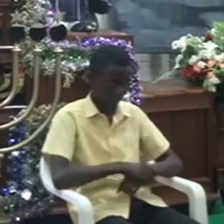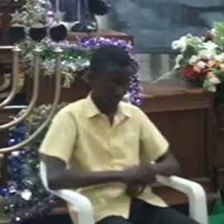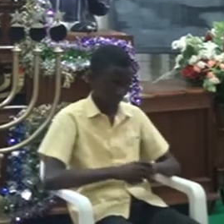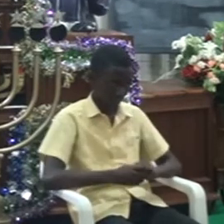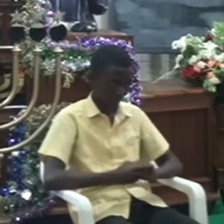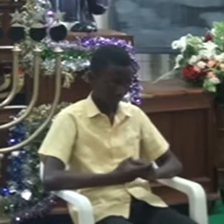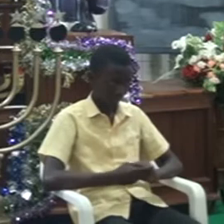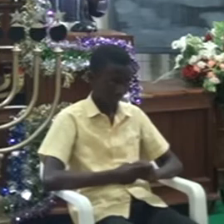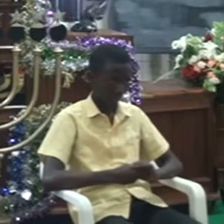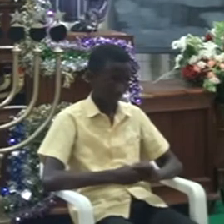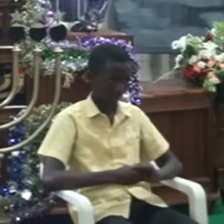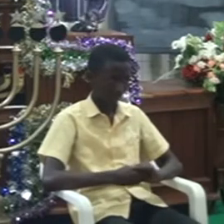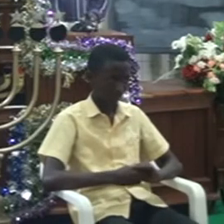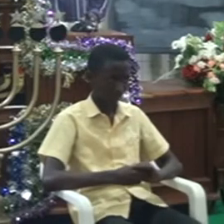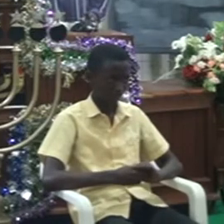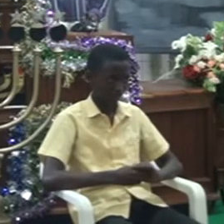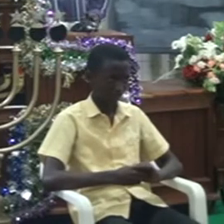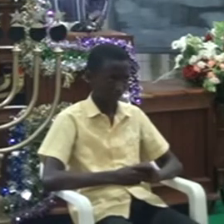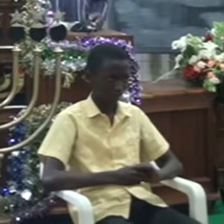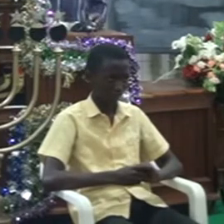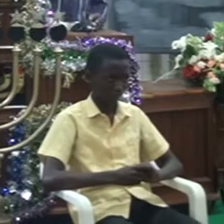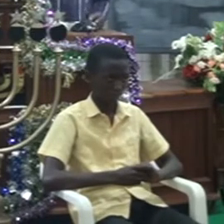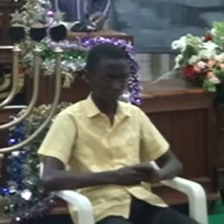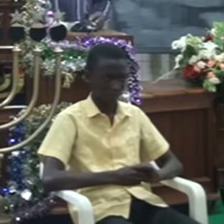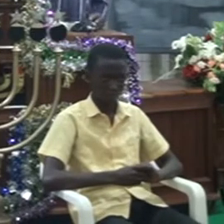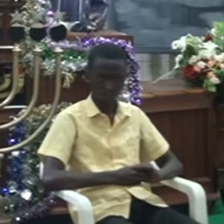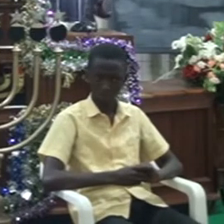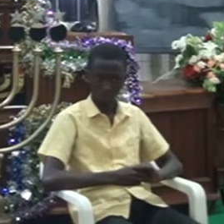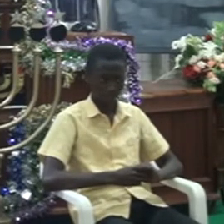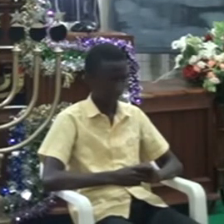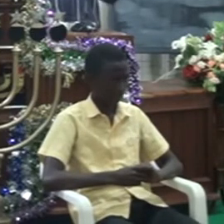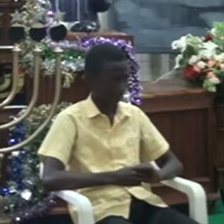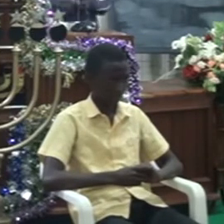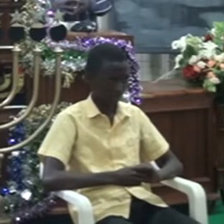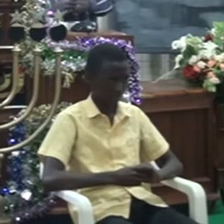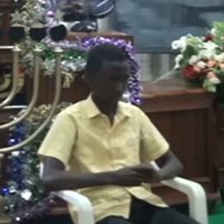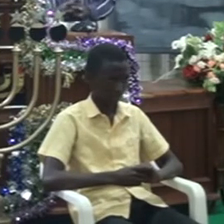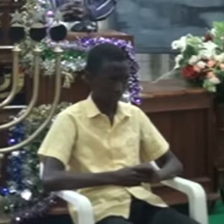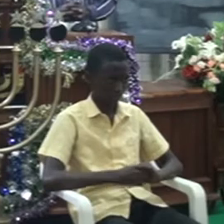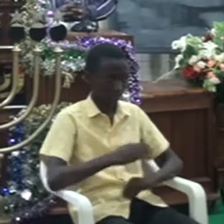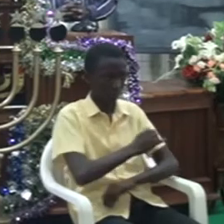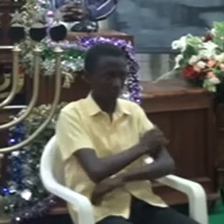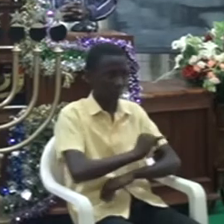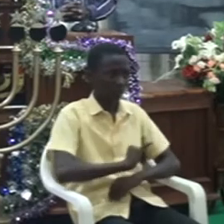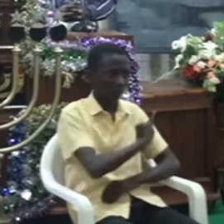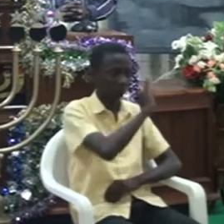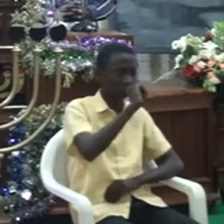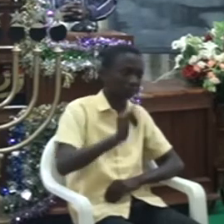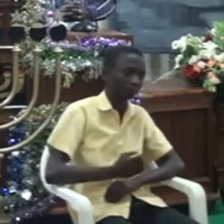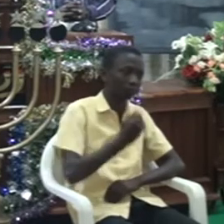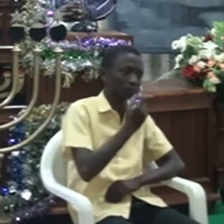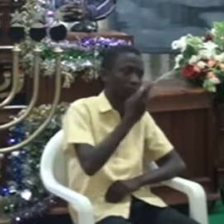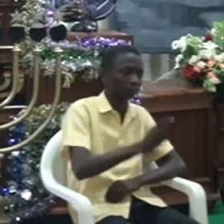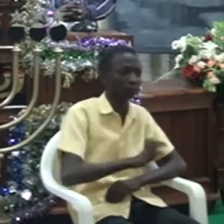leo utajaribu kuleta kichwa ya mafundisho ya ile nyi tutagusagusa muda ya hii juma. Et je l'intitulerai